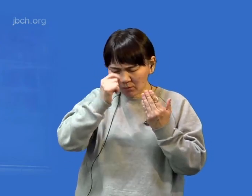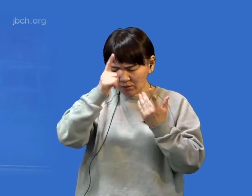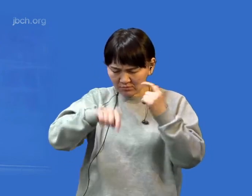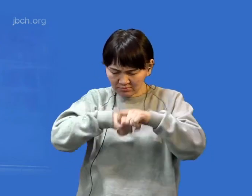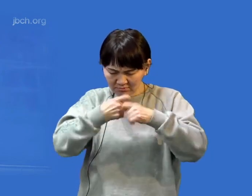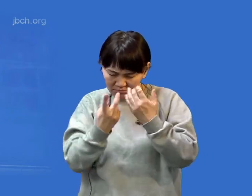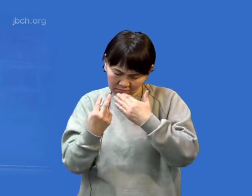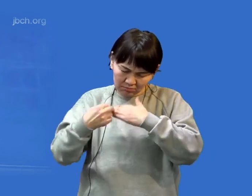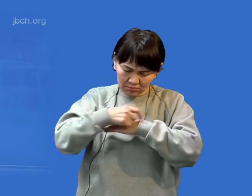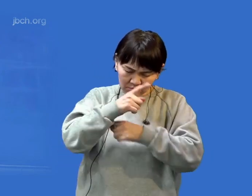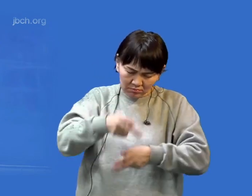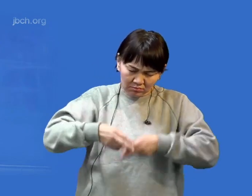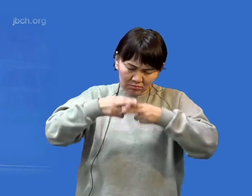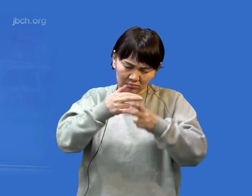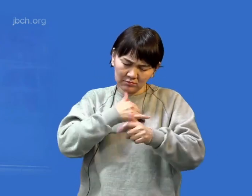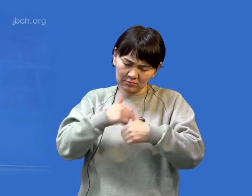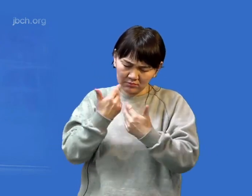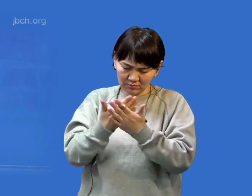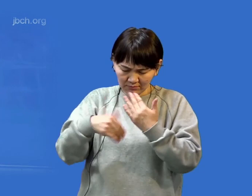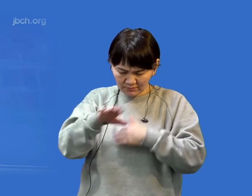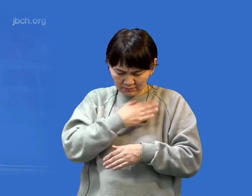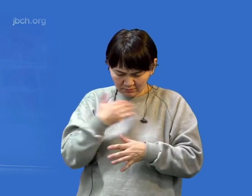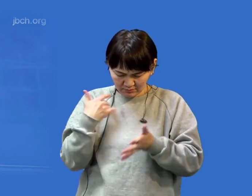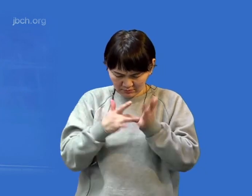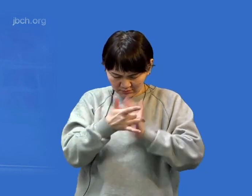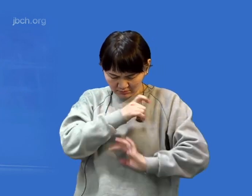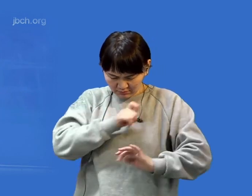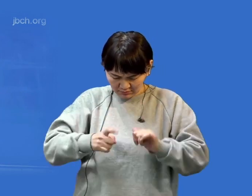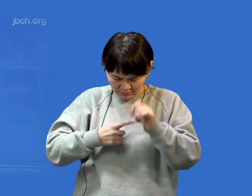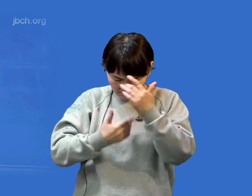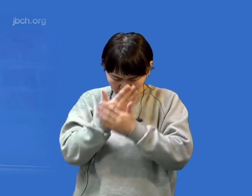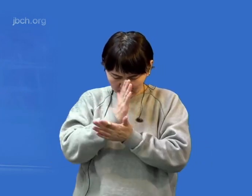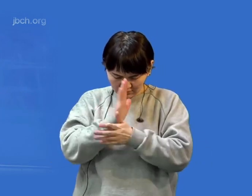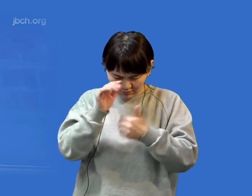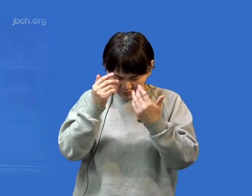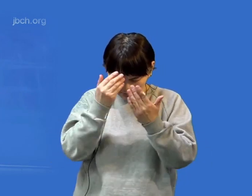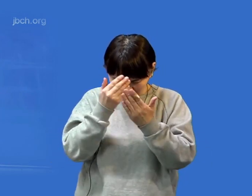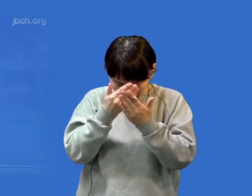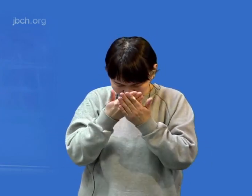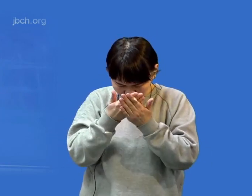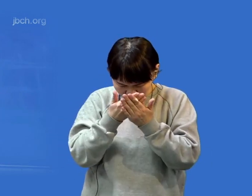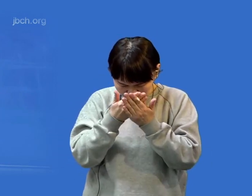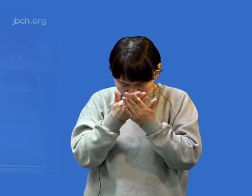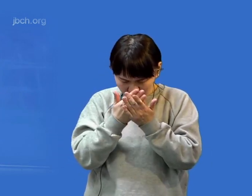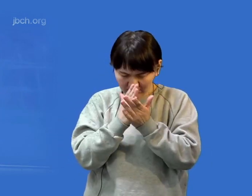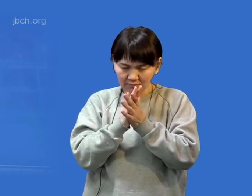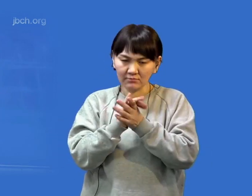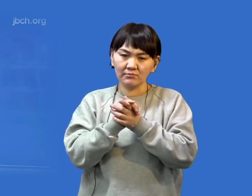хэрэгжүүлэхэд биднийг удирдаараа бидний эзэн Есүсийн нэрээр залбирлаа. Амен.